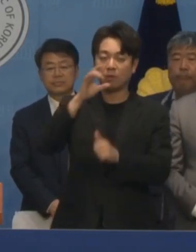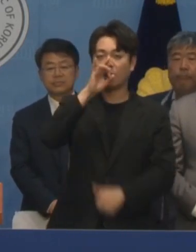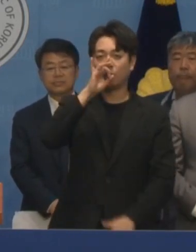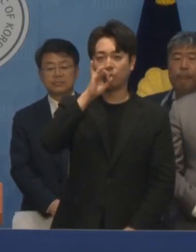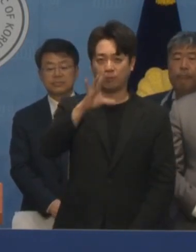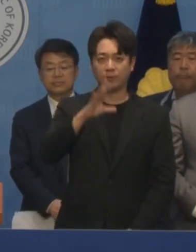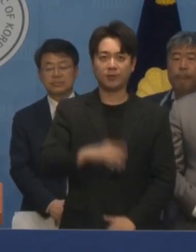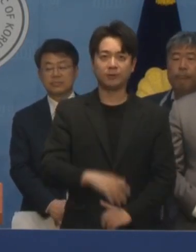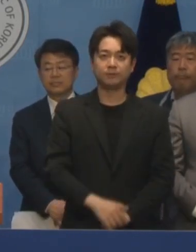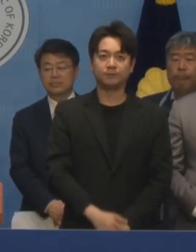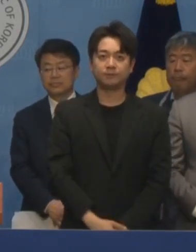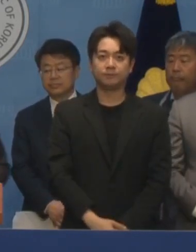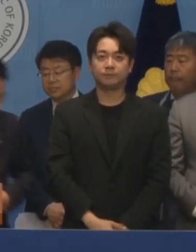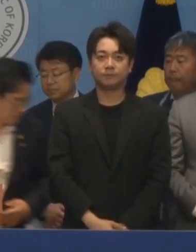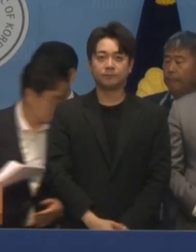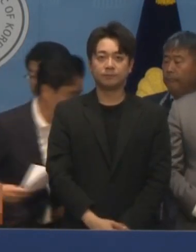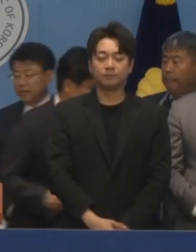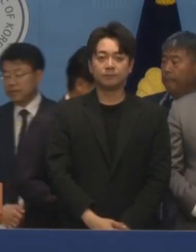될 것입니다.